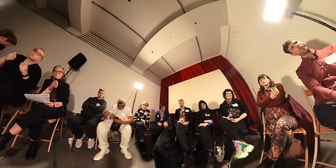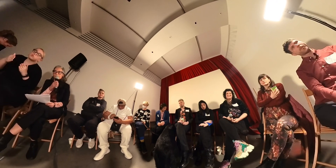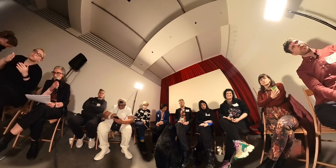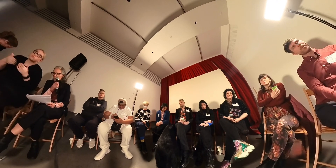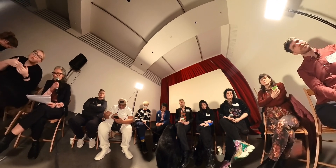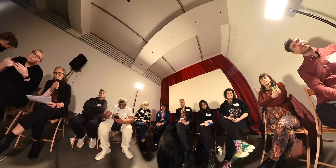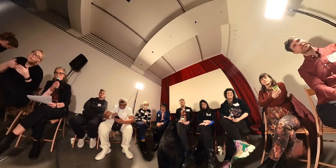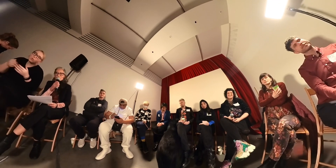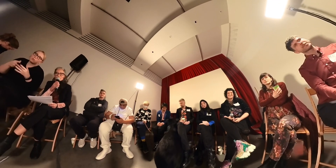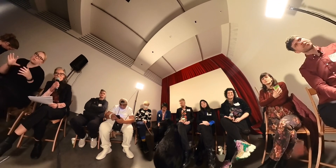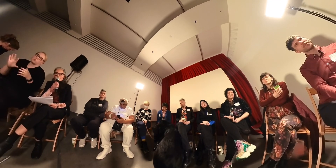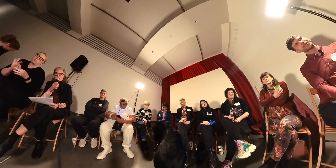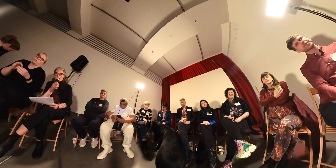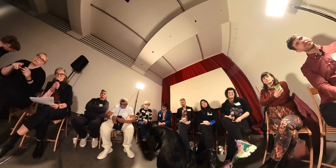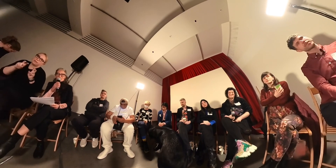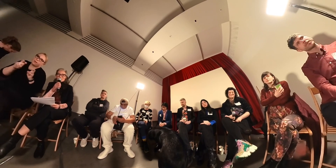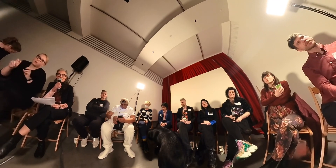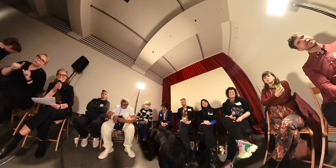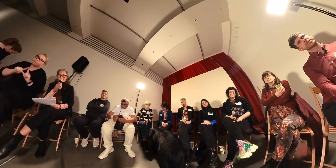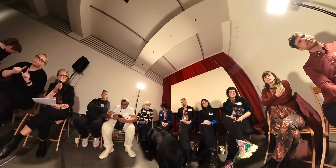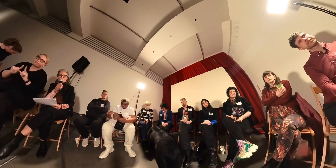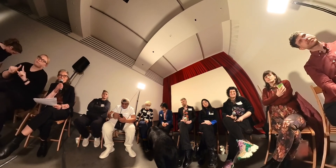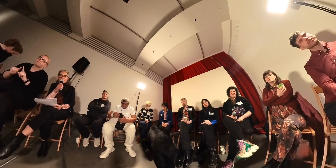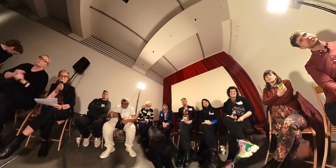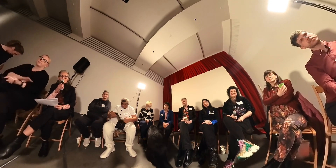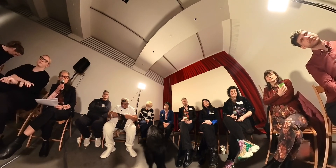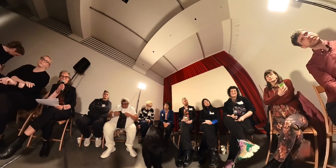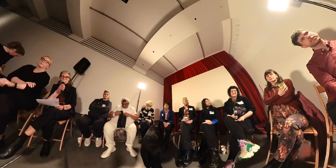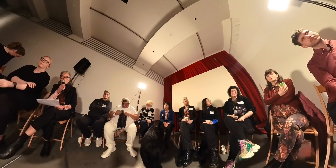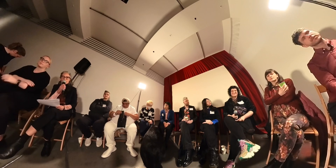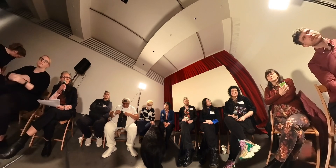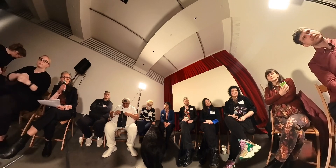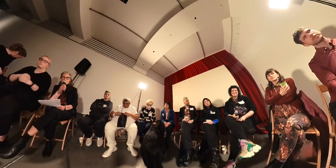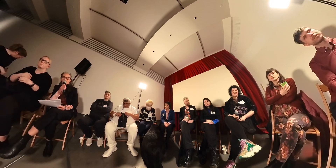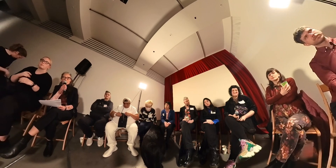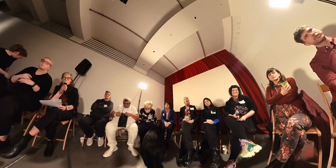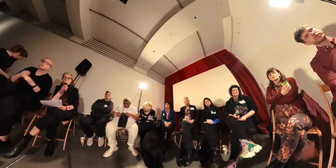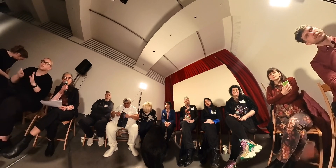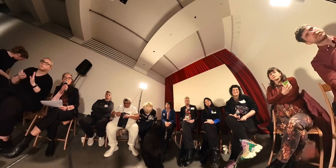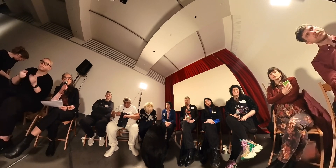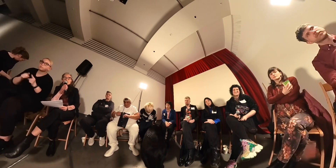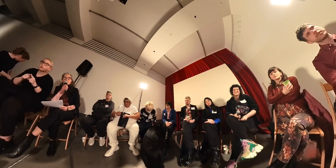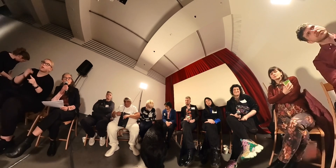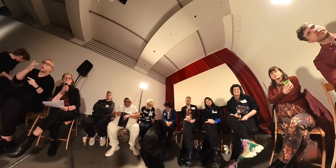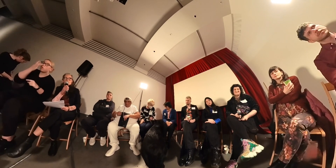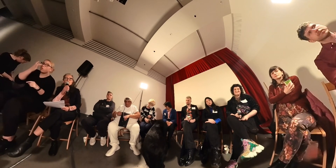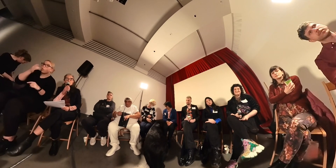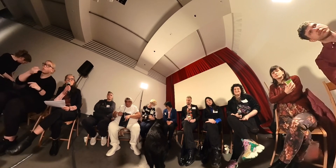dále. Takže zde vlastně jako ta romština a vlastně jako Romové